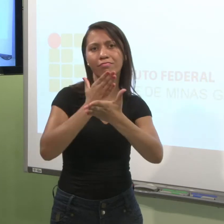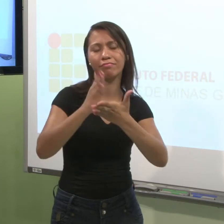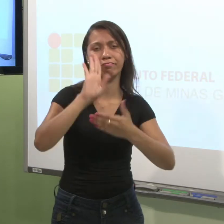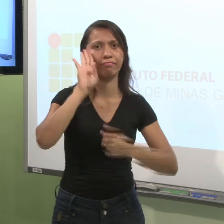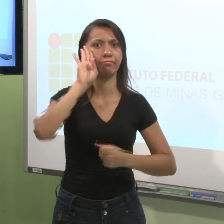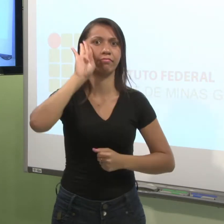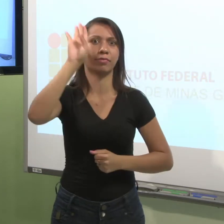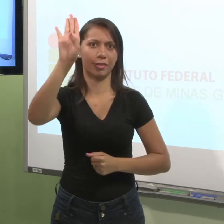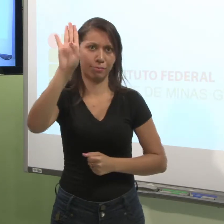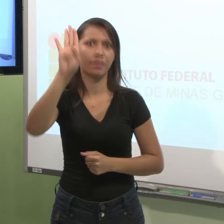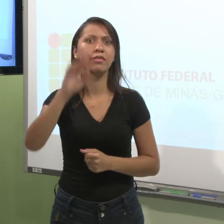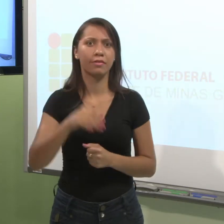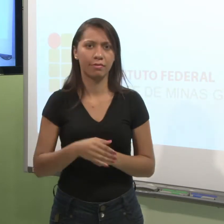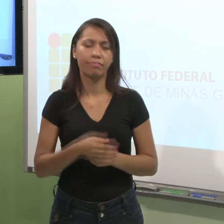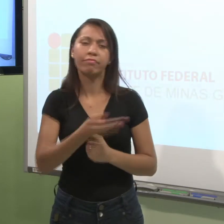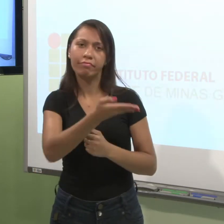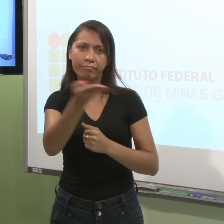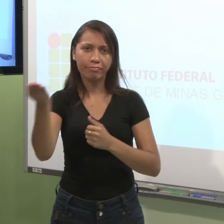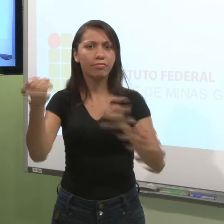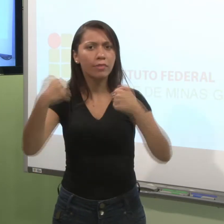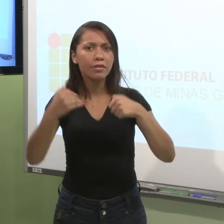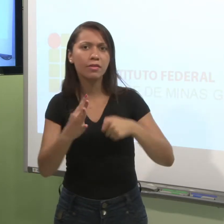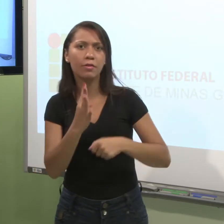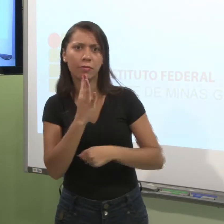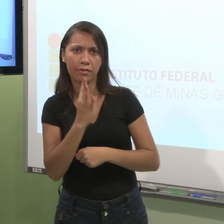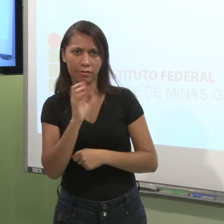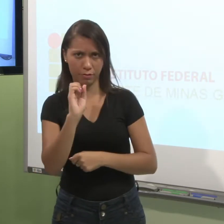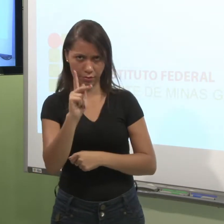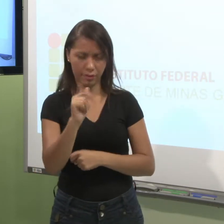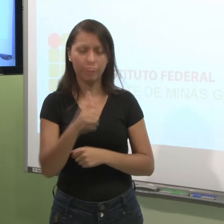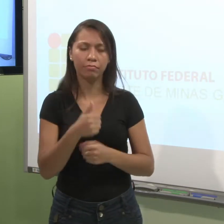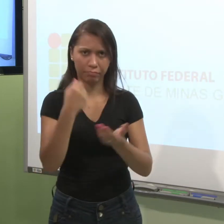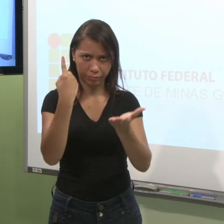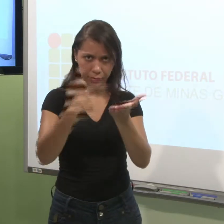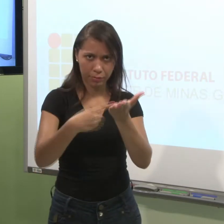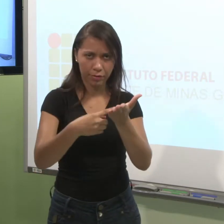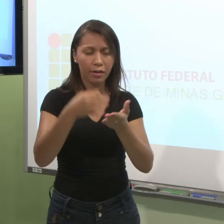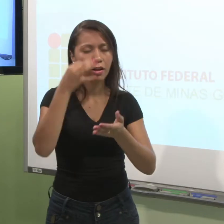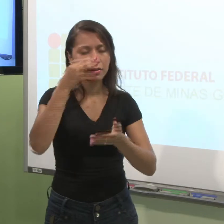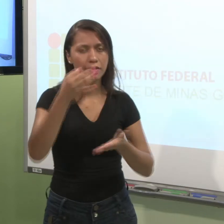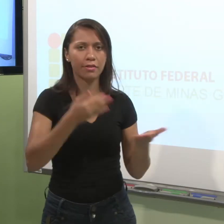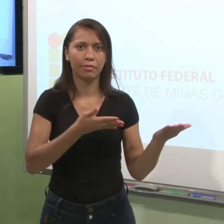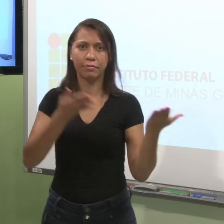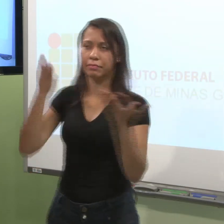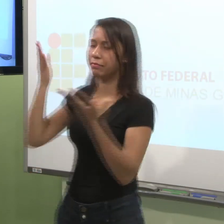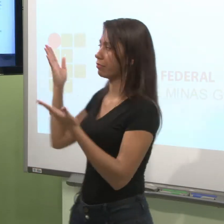funções especiais que você precisa conhecer, combinado? De olho no slide.